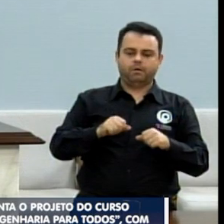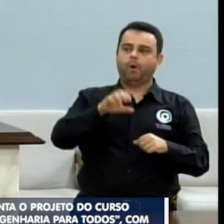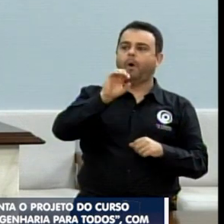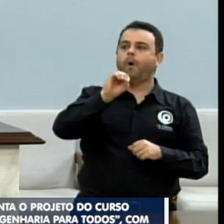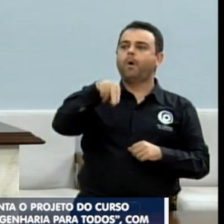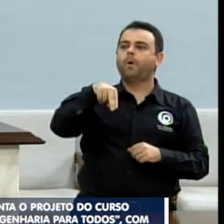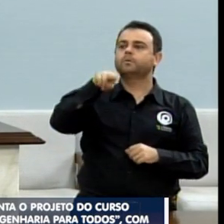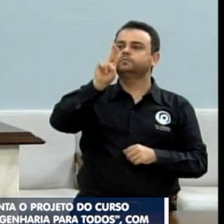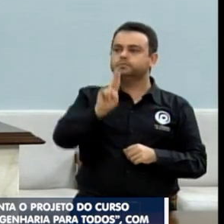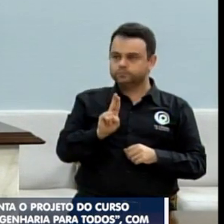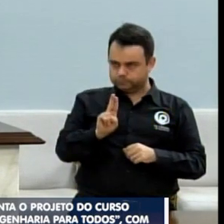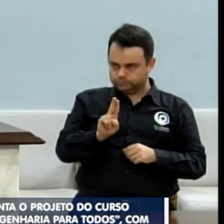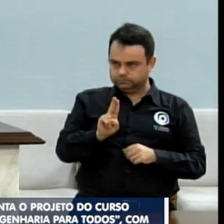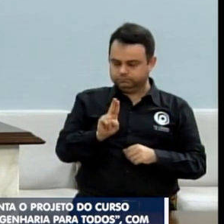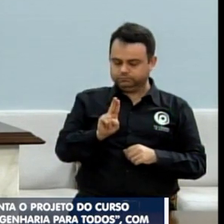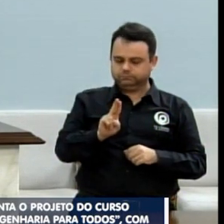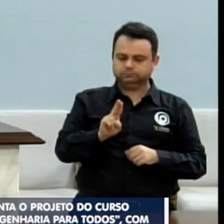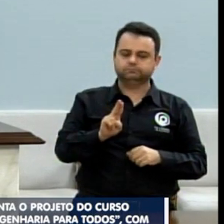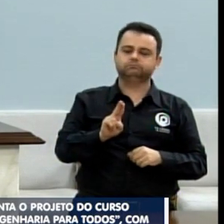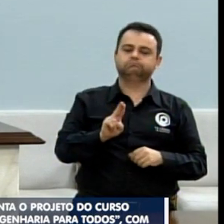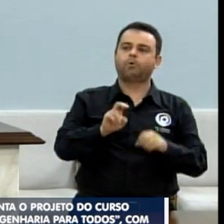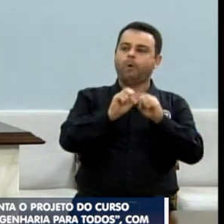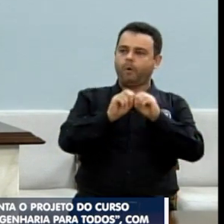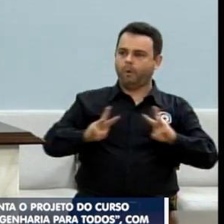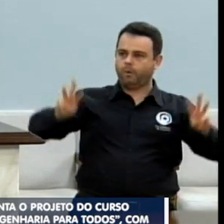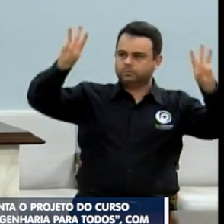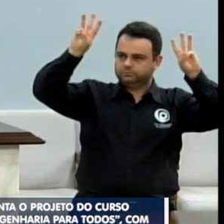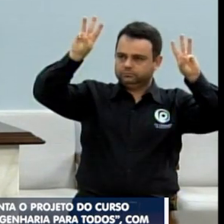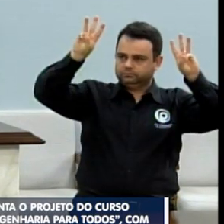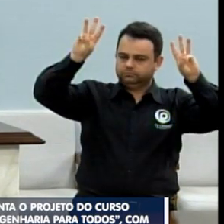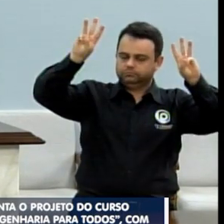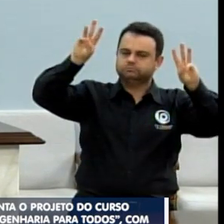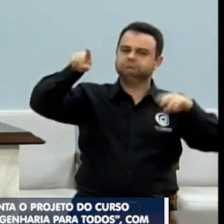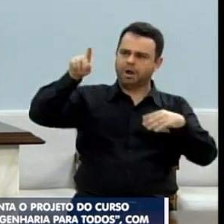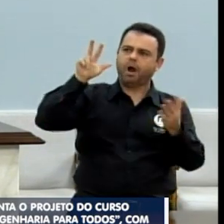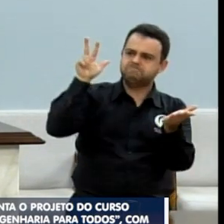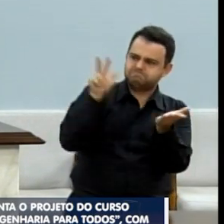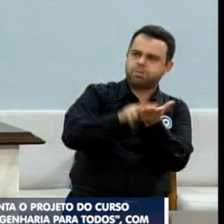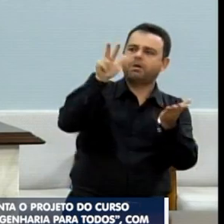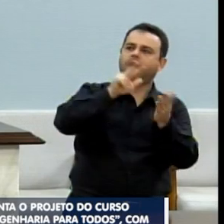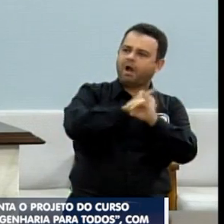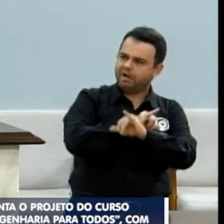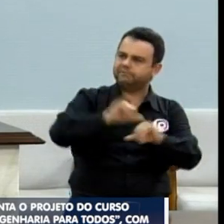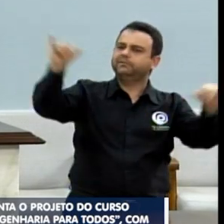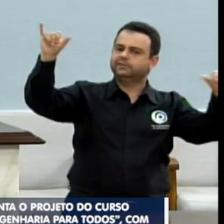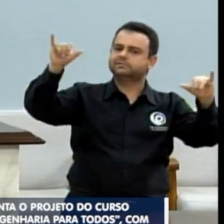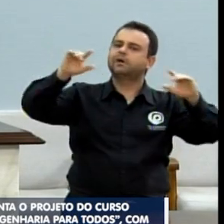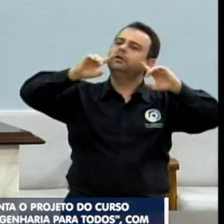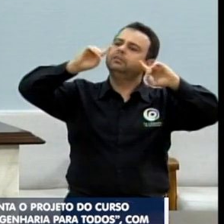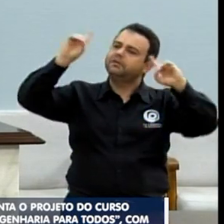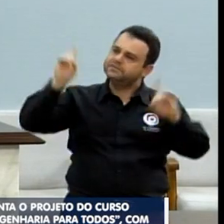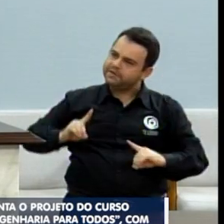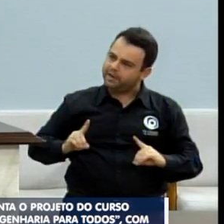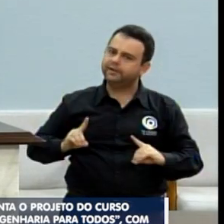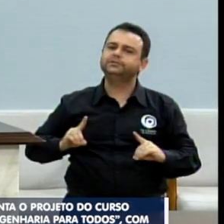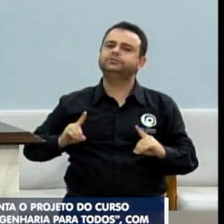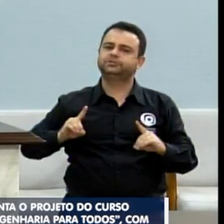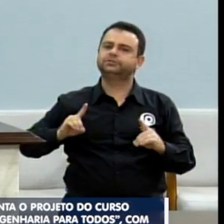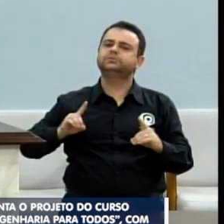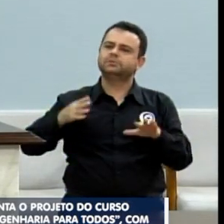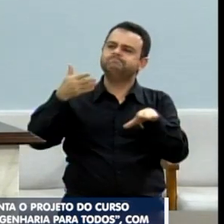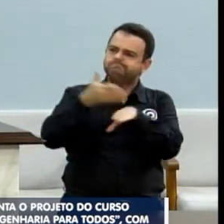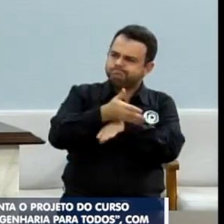a importância da inclusão de pessoas com deficiência e estabelece metas específicas